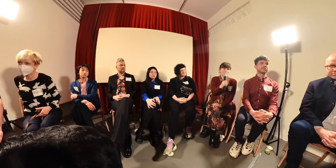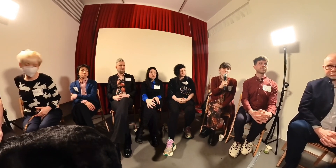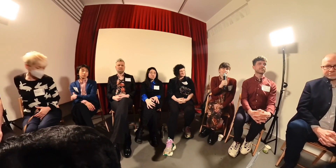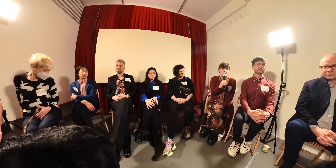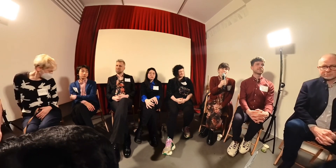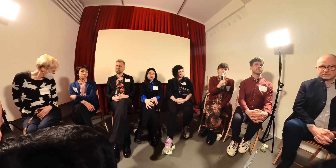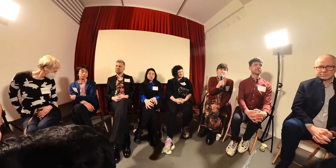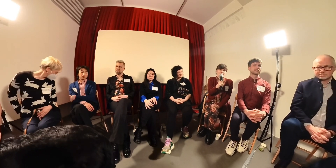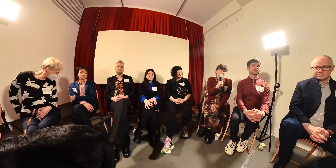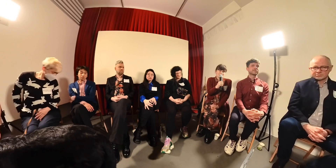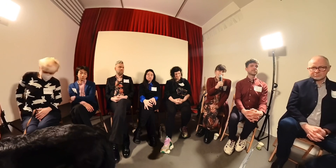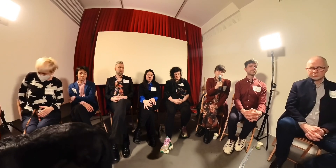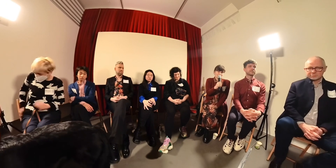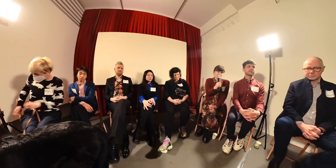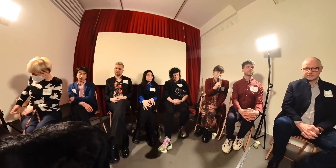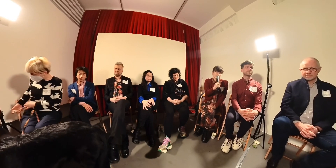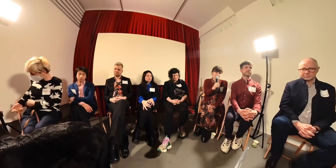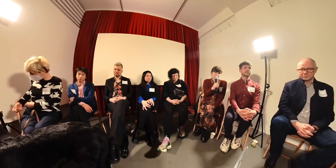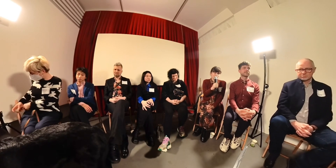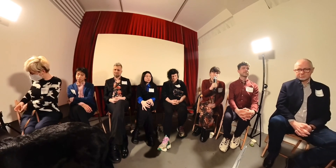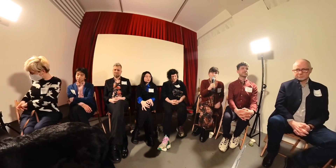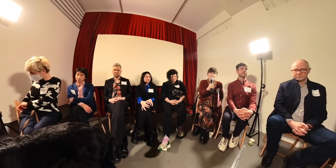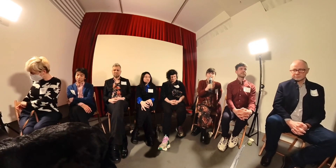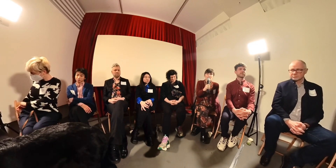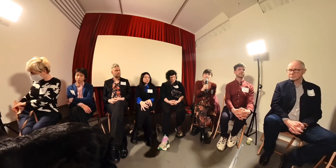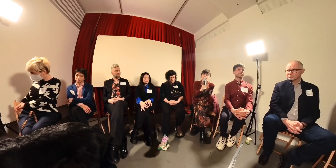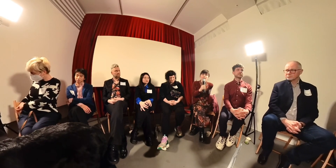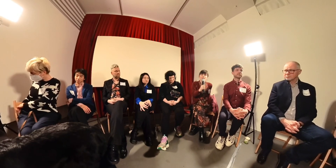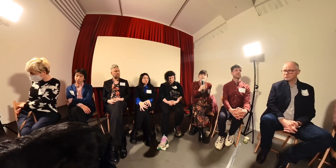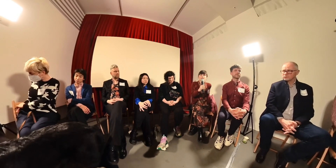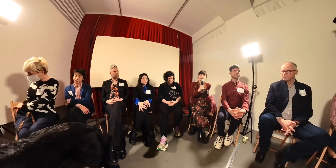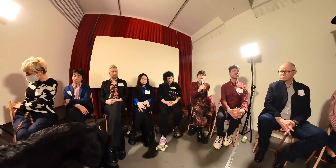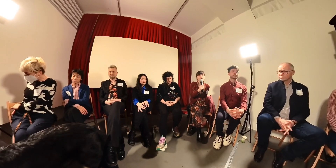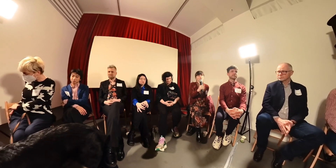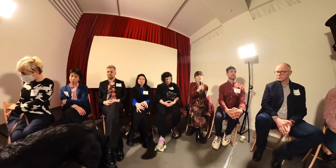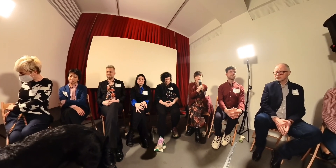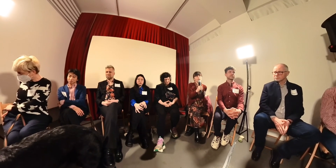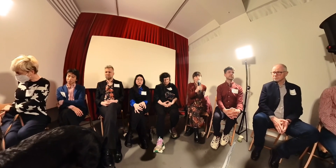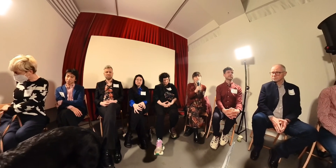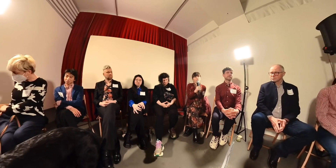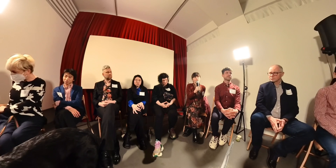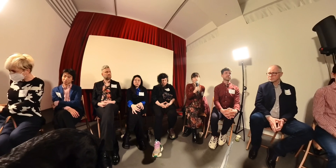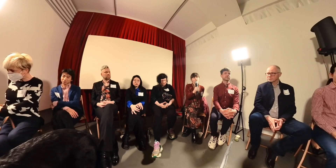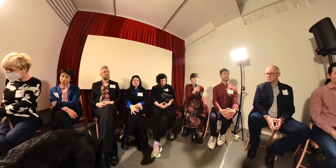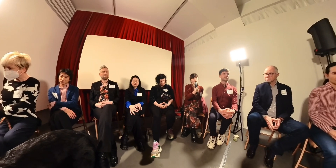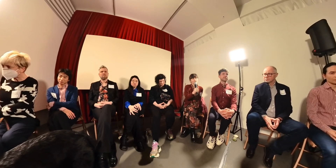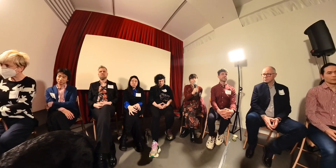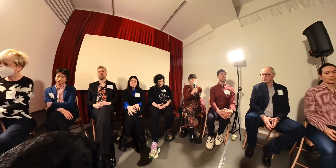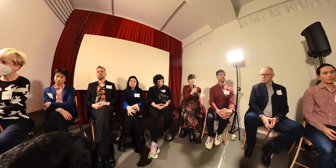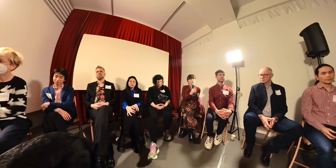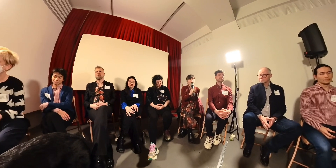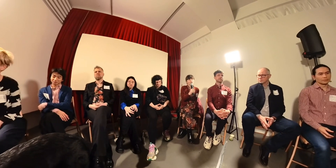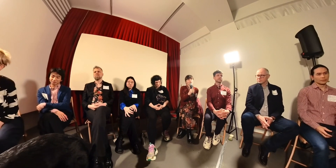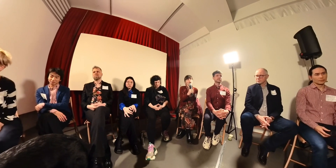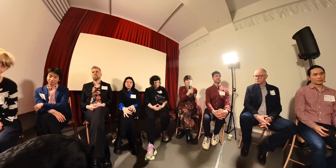v presu. Ale zároveň se v tom nějak zrcadlilo to, o čem jsme se bavili, o Editiných zkušenostech s